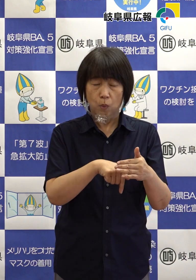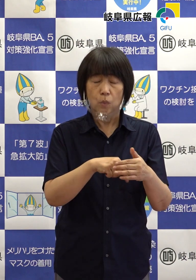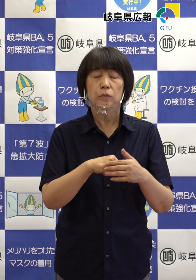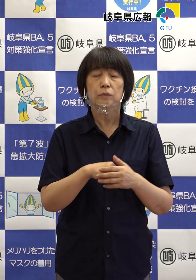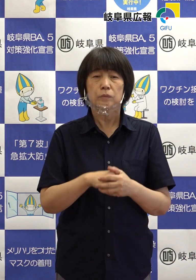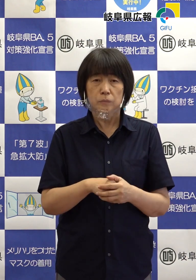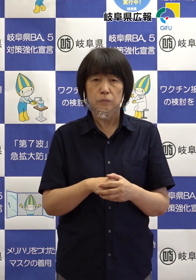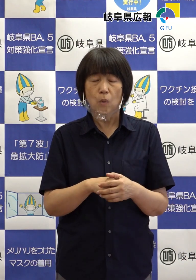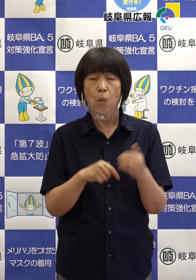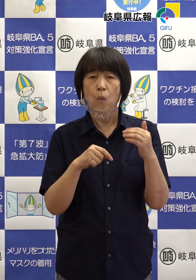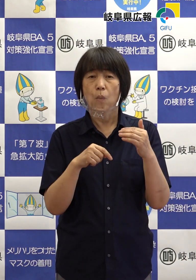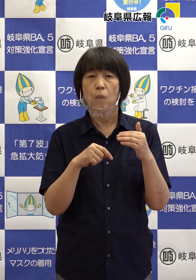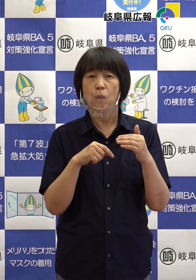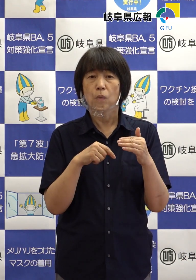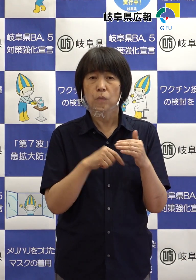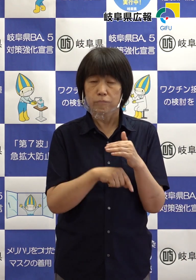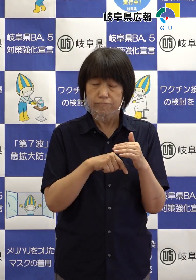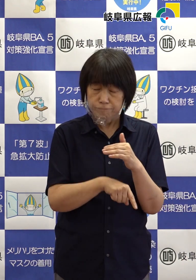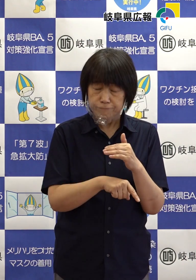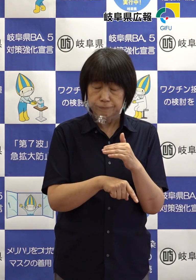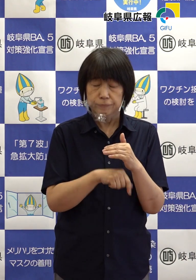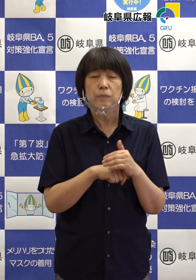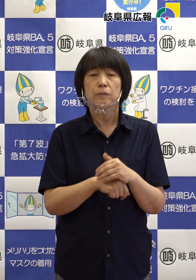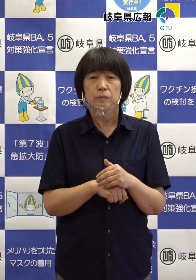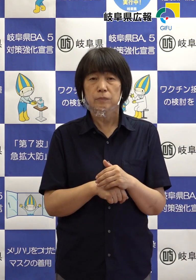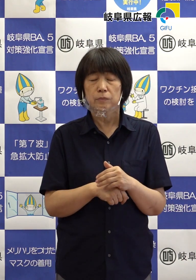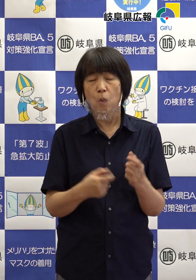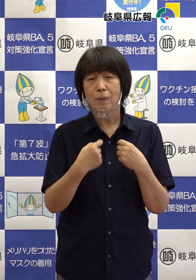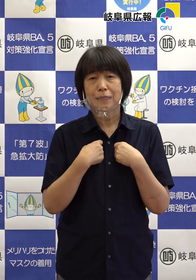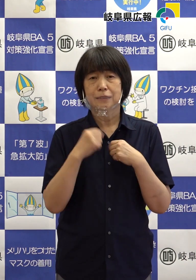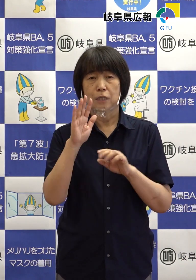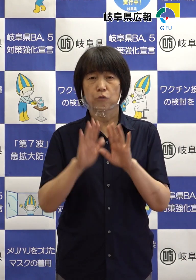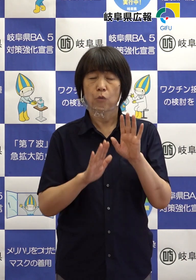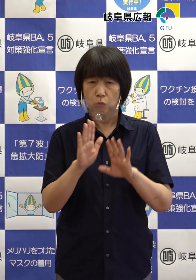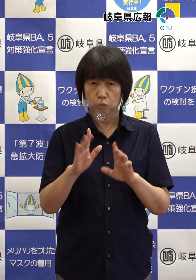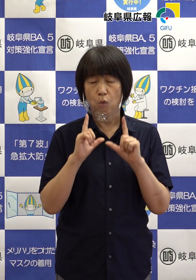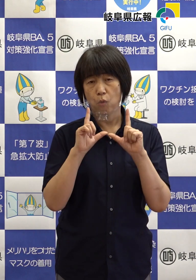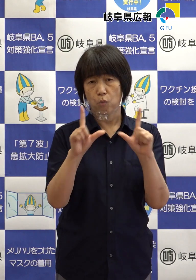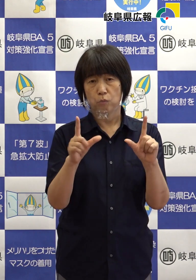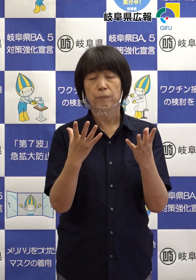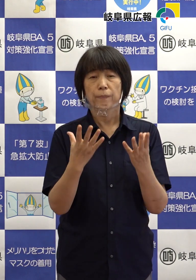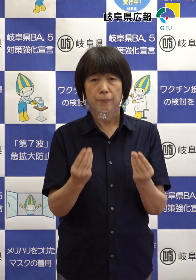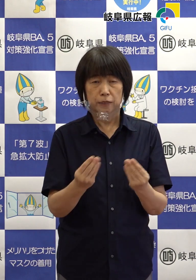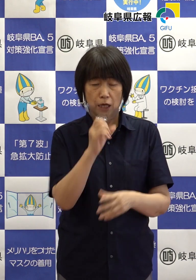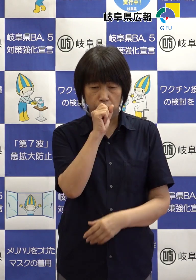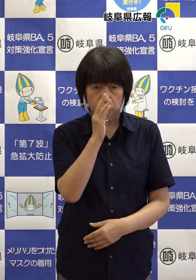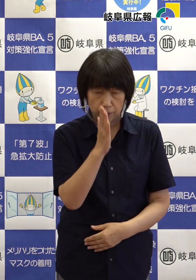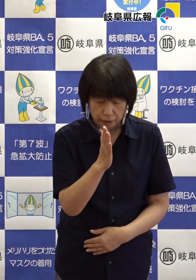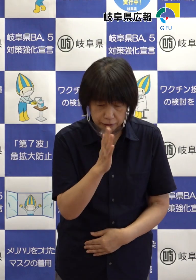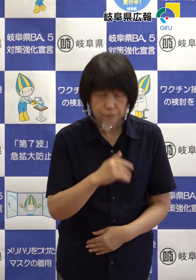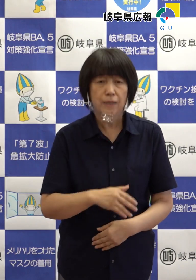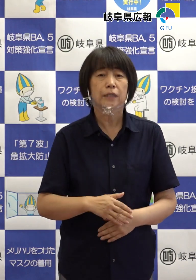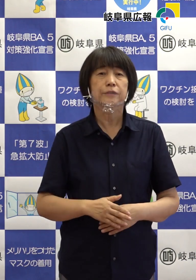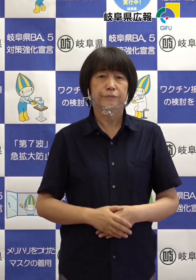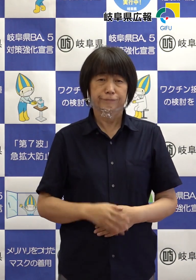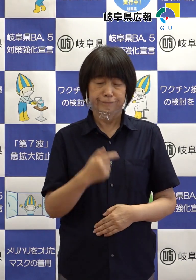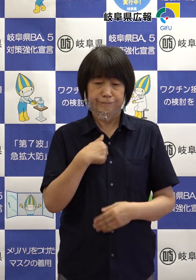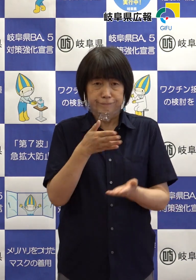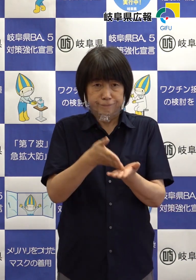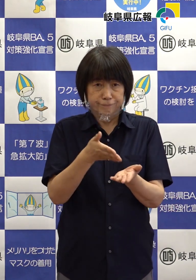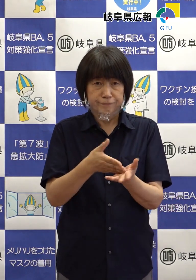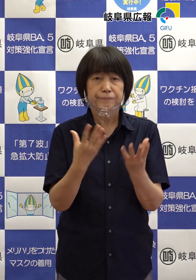前提となる感染状況についてこうさせていただきましたよろしくお願い致します私のこれは以上で